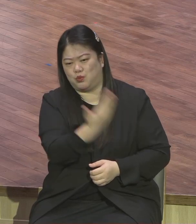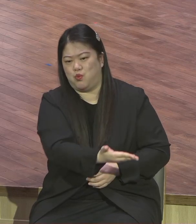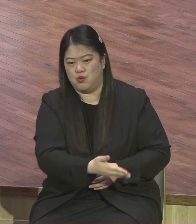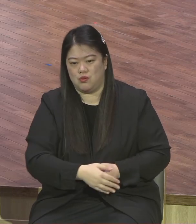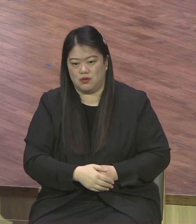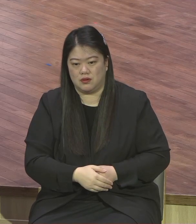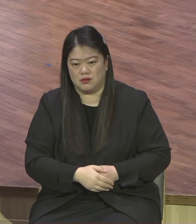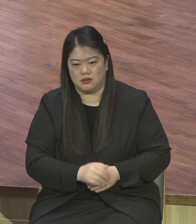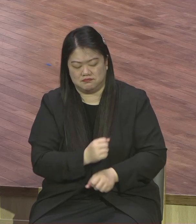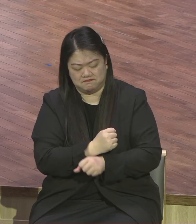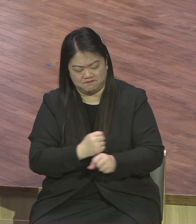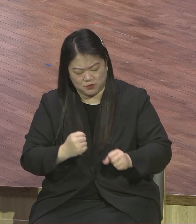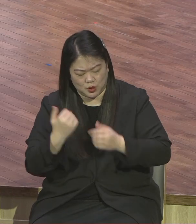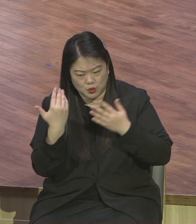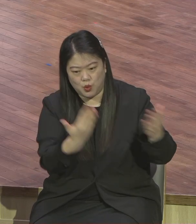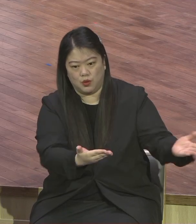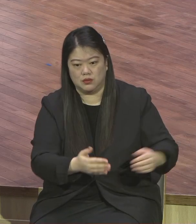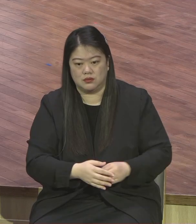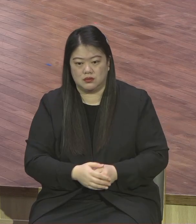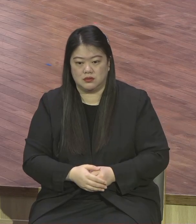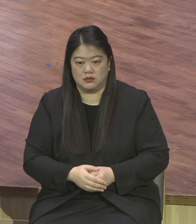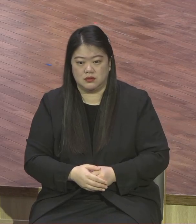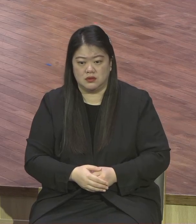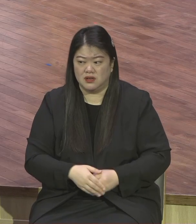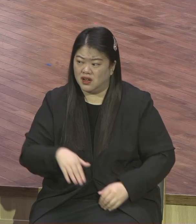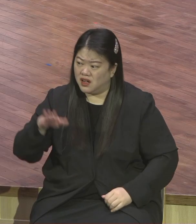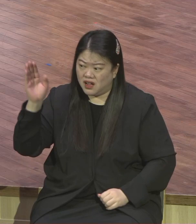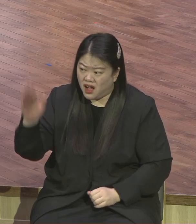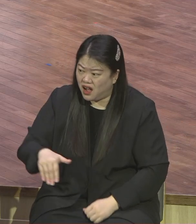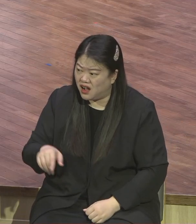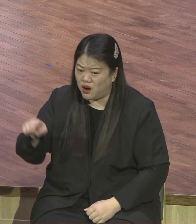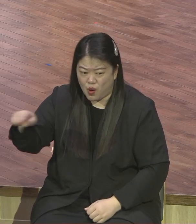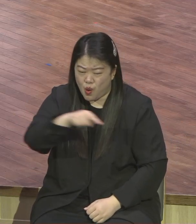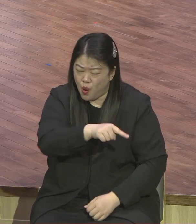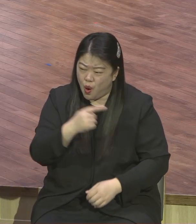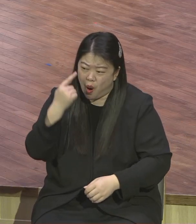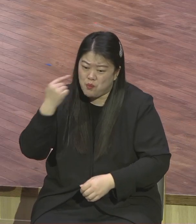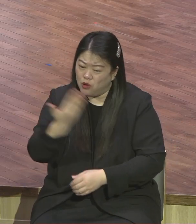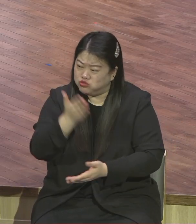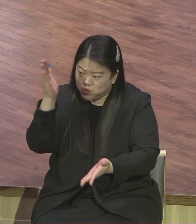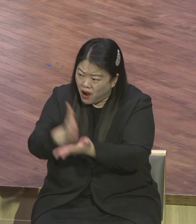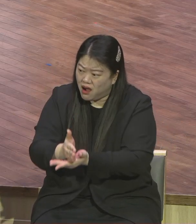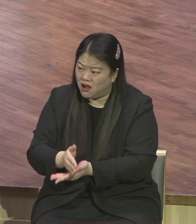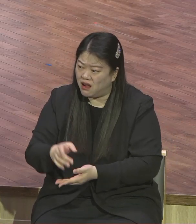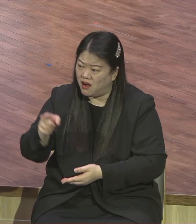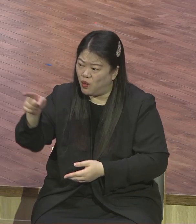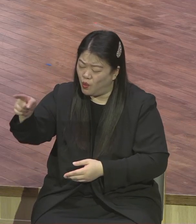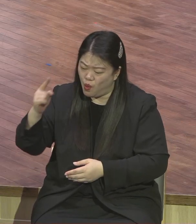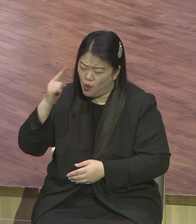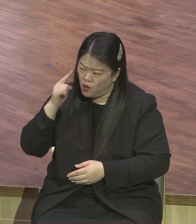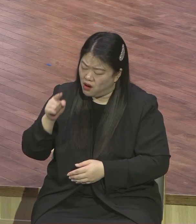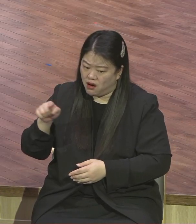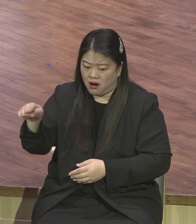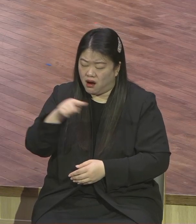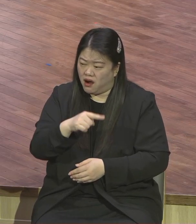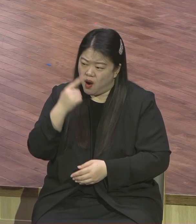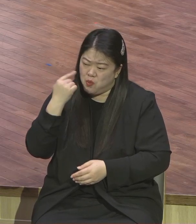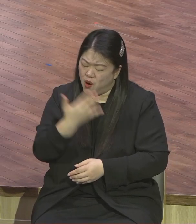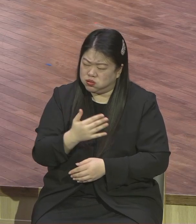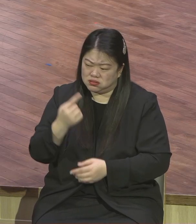너는 자존심도 없냐? 너는 성질도 없냐? 그 마귀 소리예요. 선으로 악을